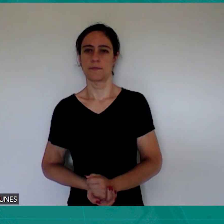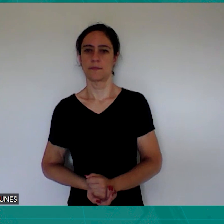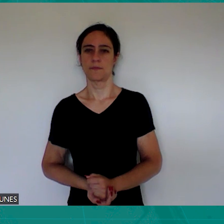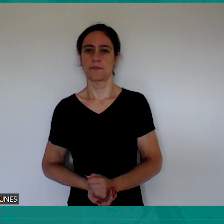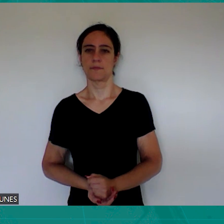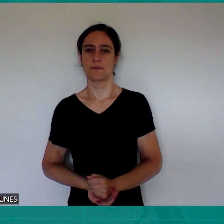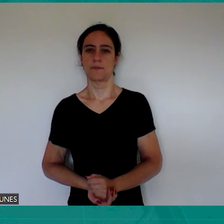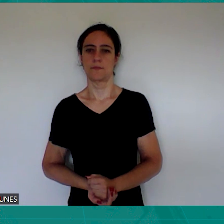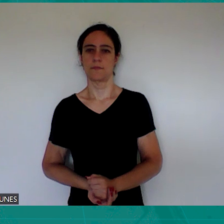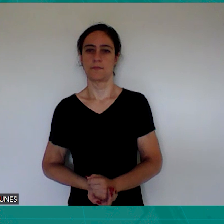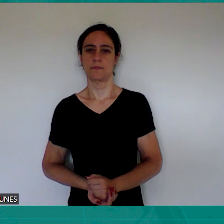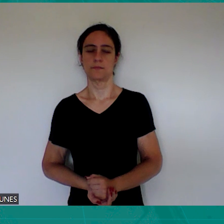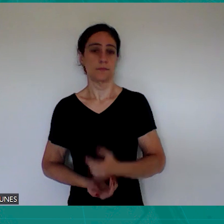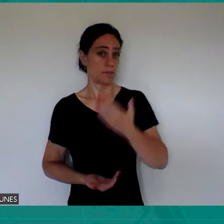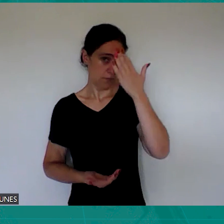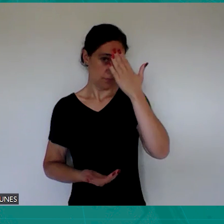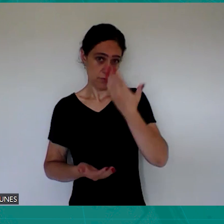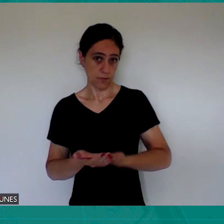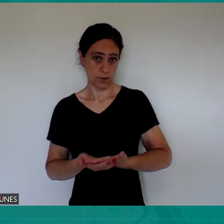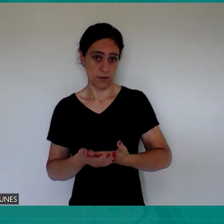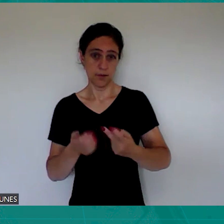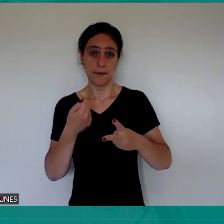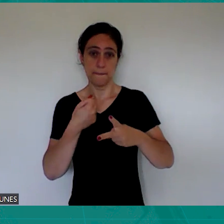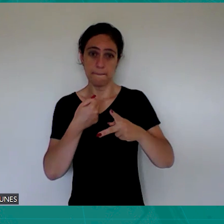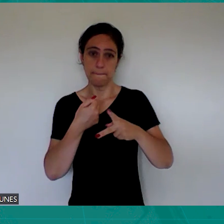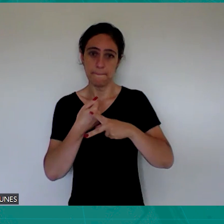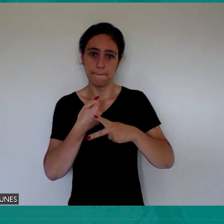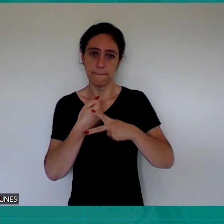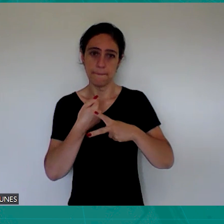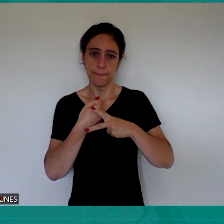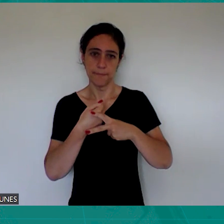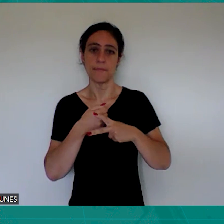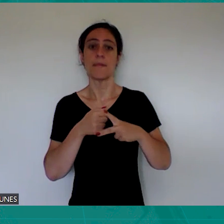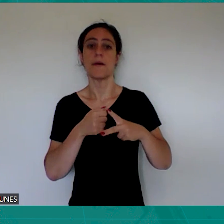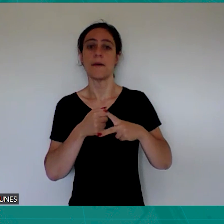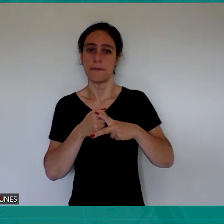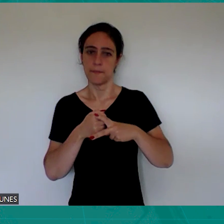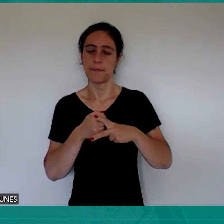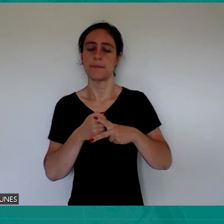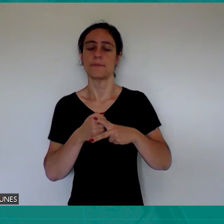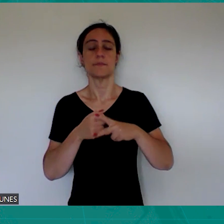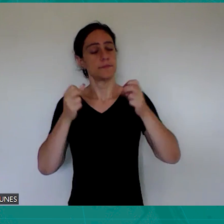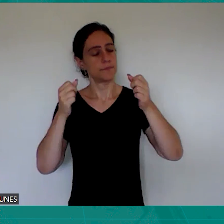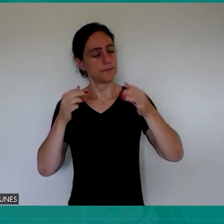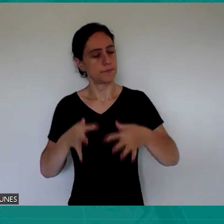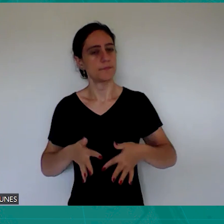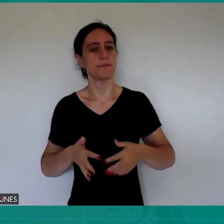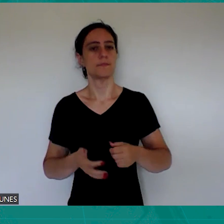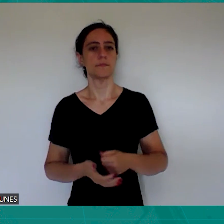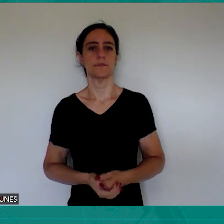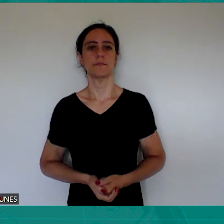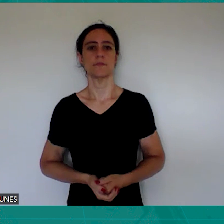Não acredita? Pedro falou isso. O apóstolo Pedro, aqui ó, 1 Pedro 1,